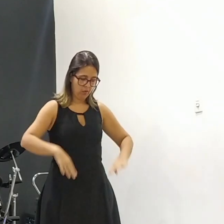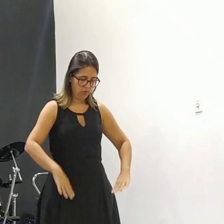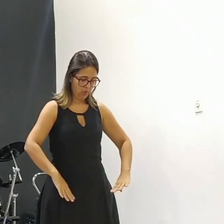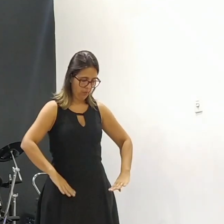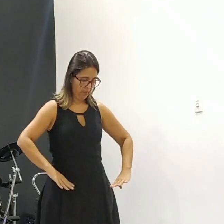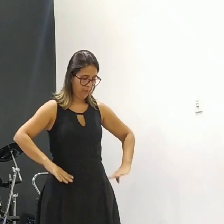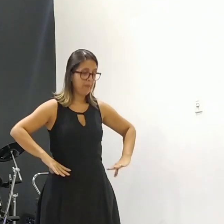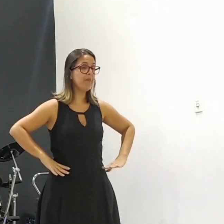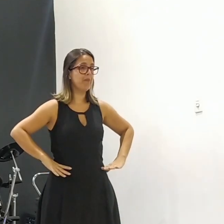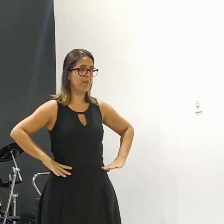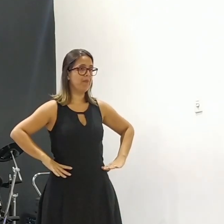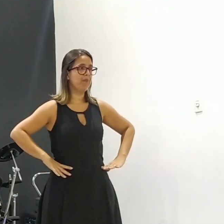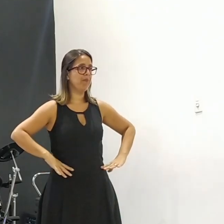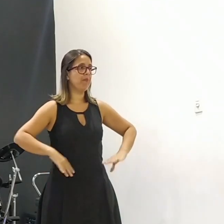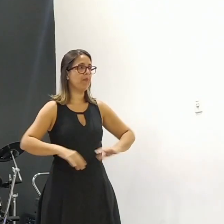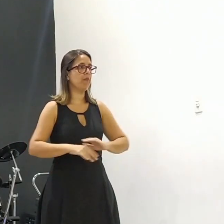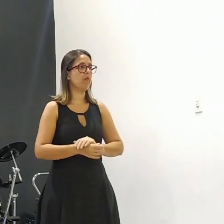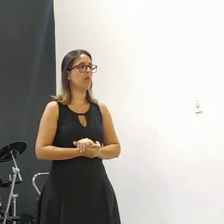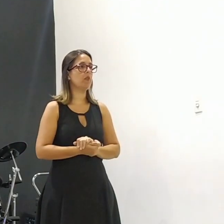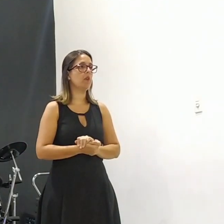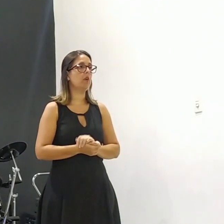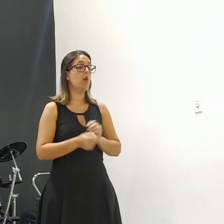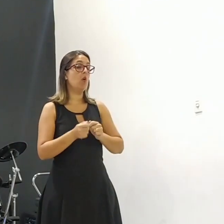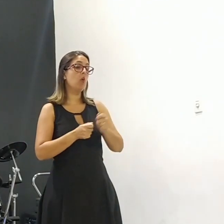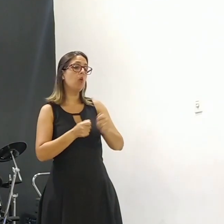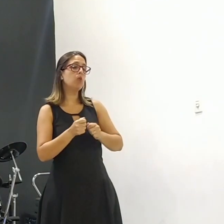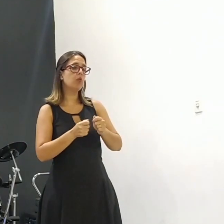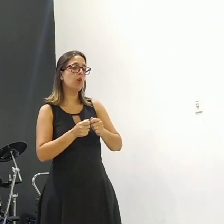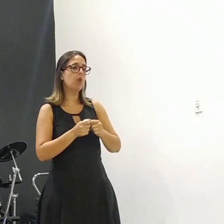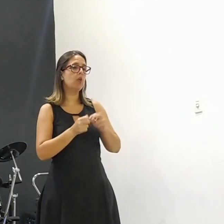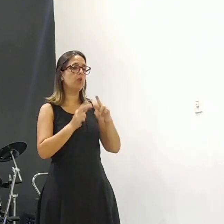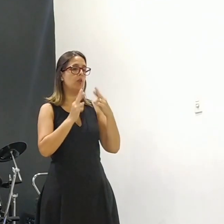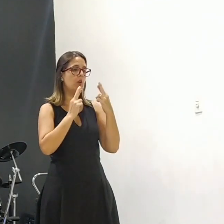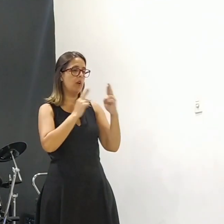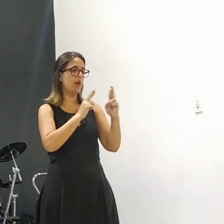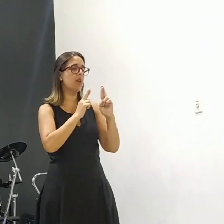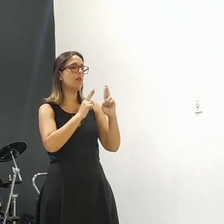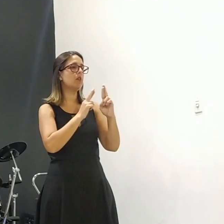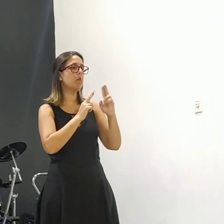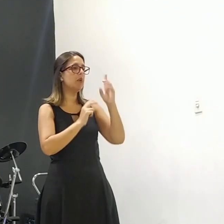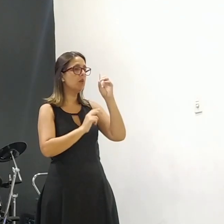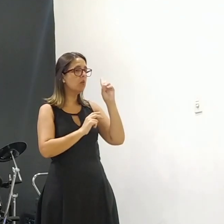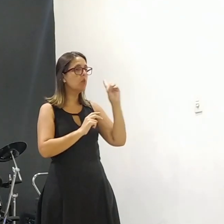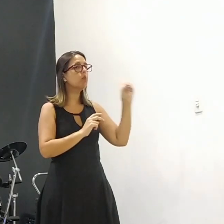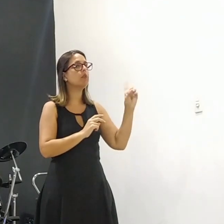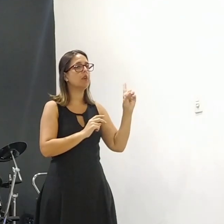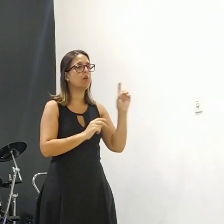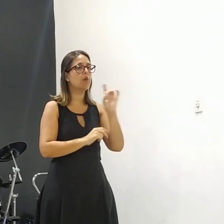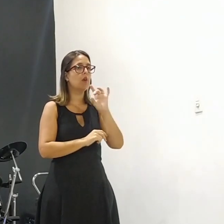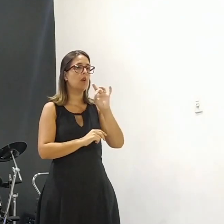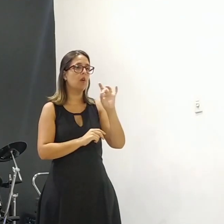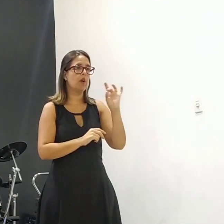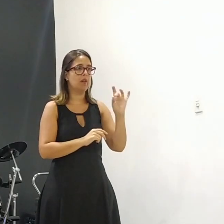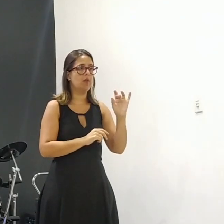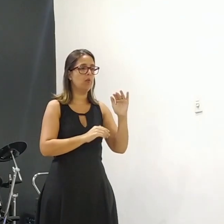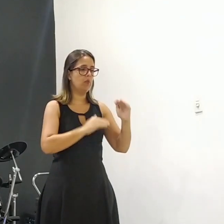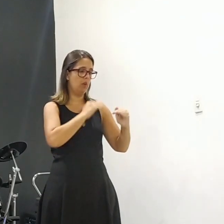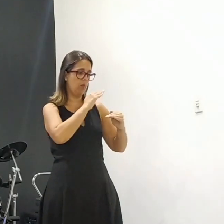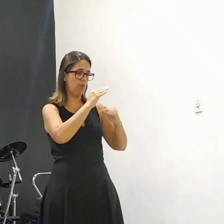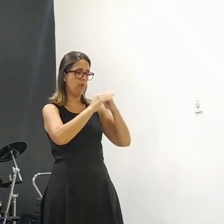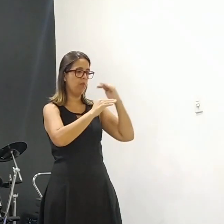isso me mostra os níveis de relacionamento com Deus. Cada um está em um